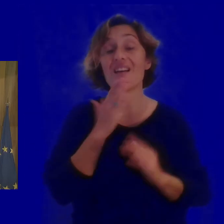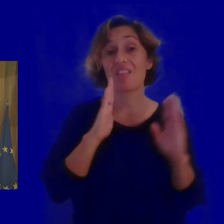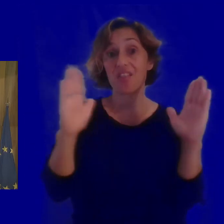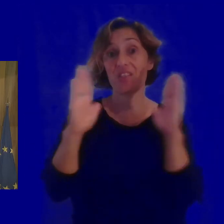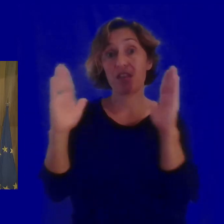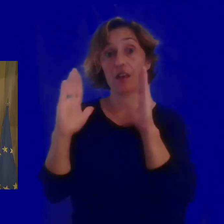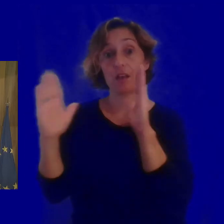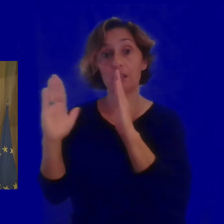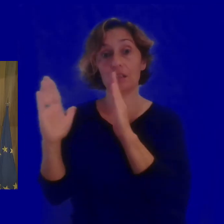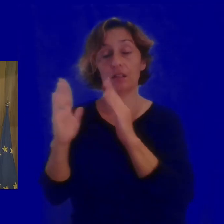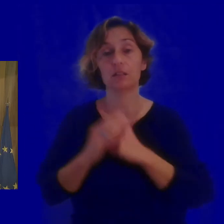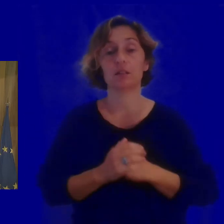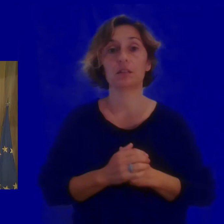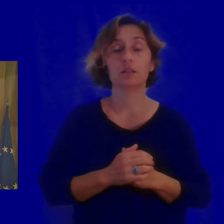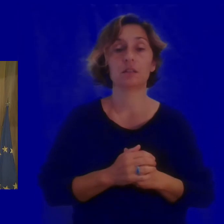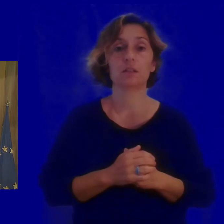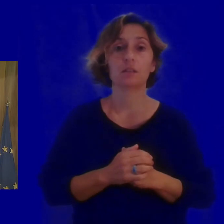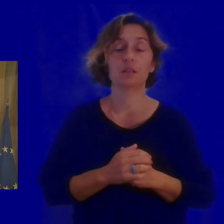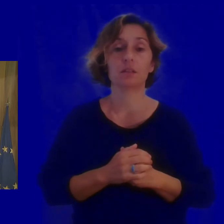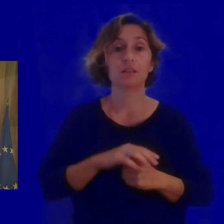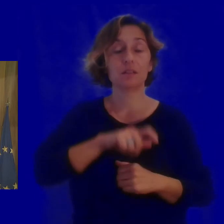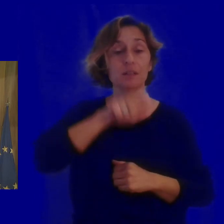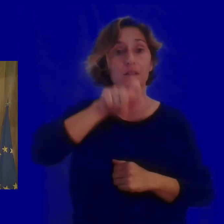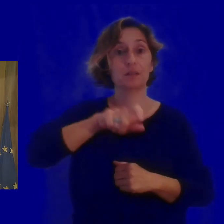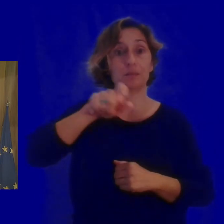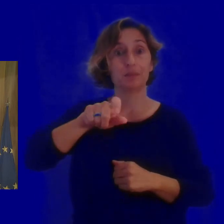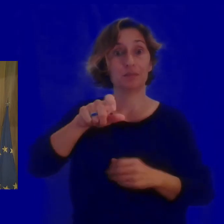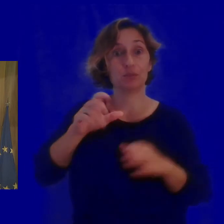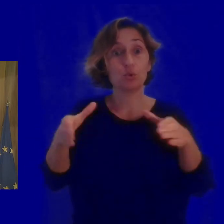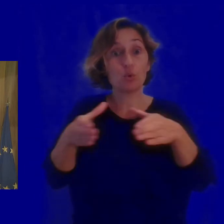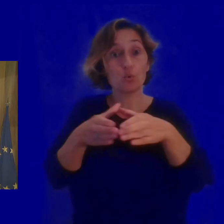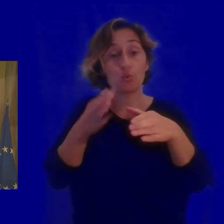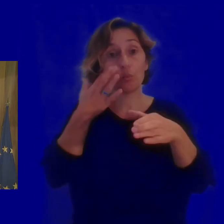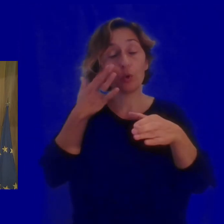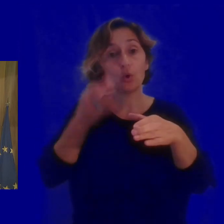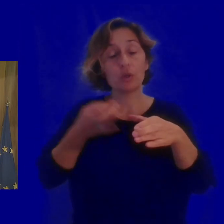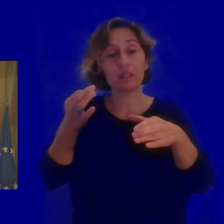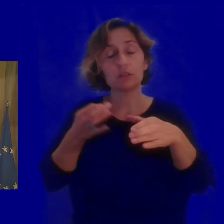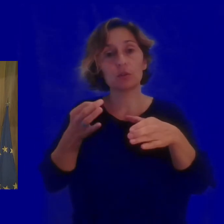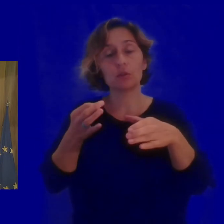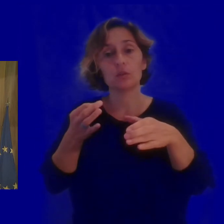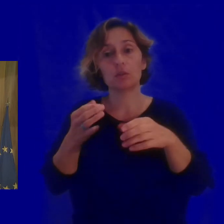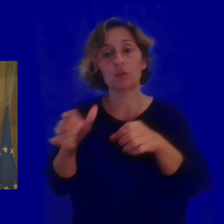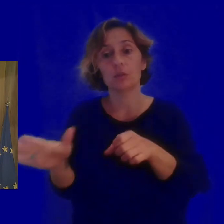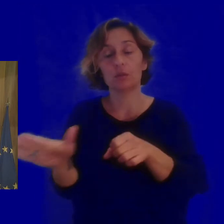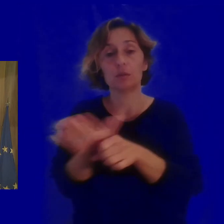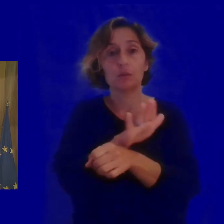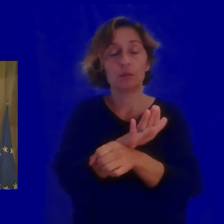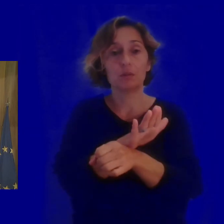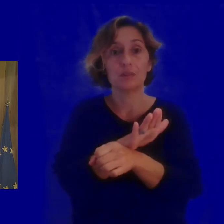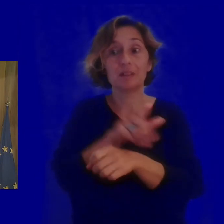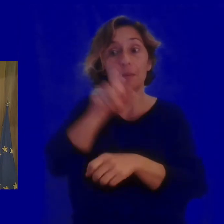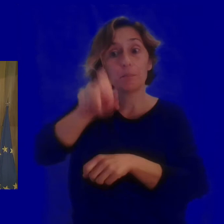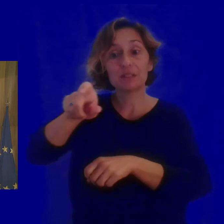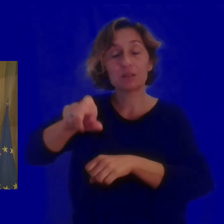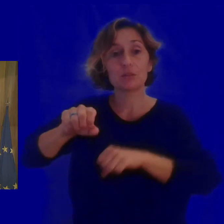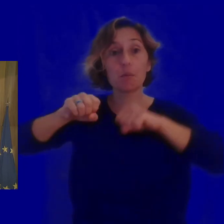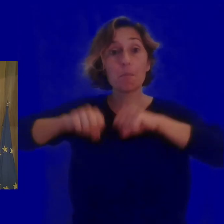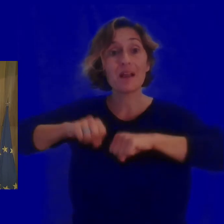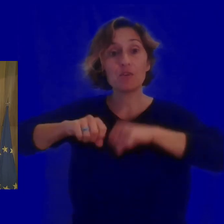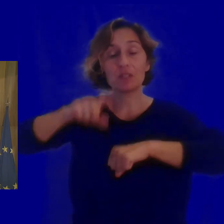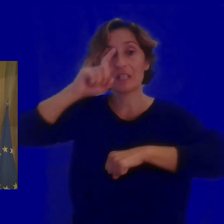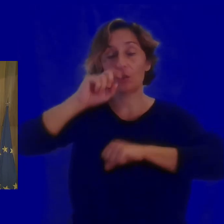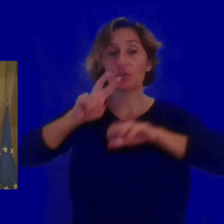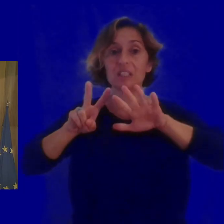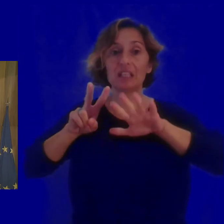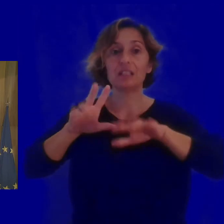estamos alcanzando ya, en cuanto a las personas con grupos de riesgo, esas coberturas en las personas mayores de 75